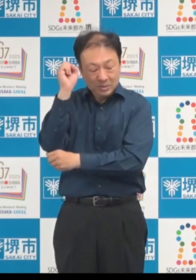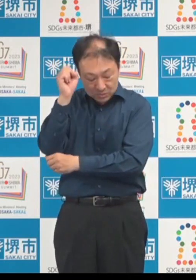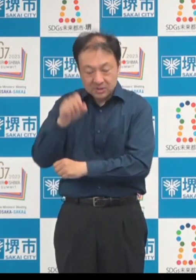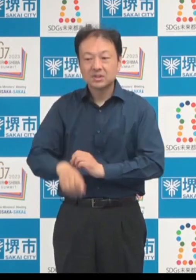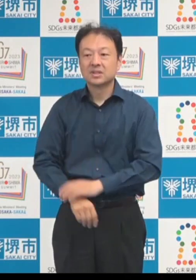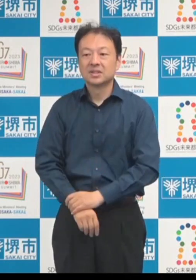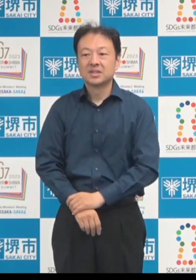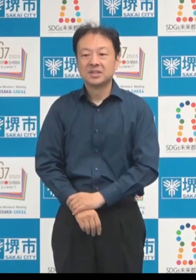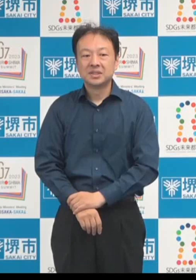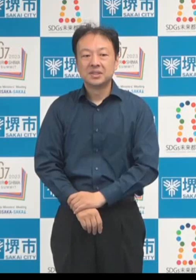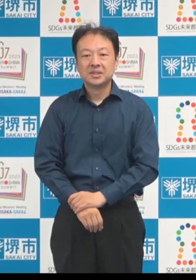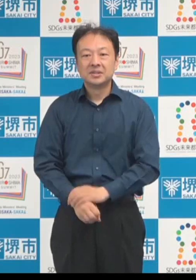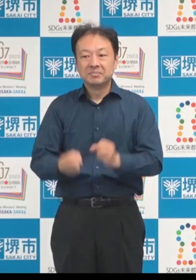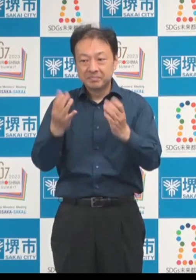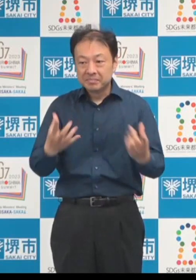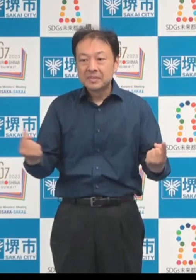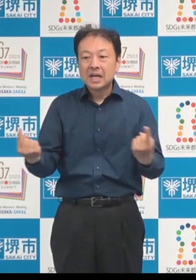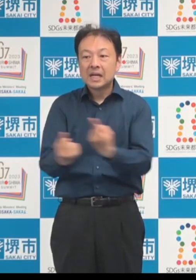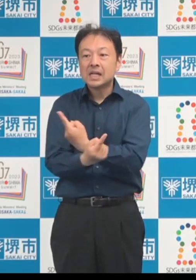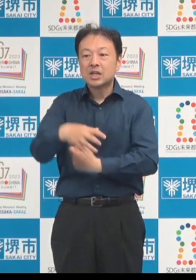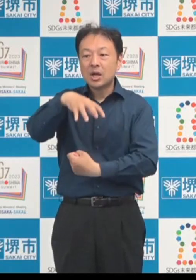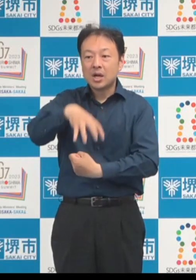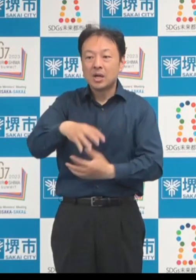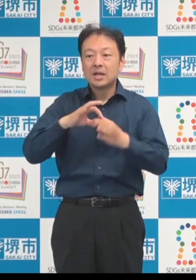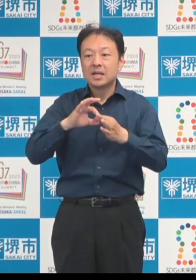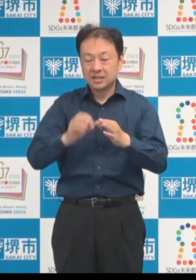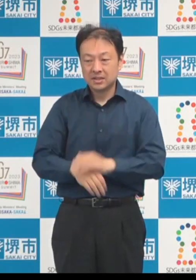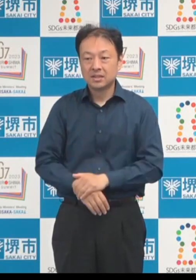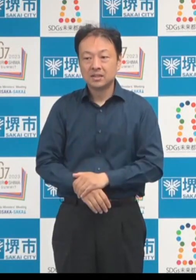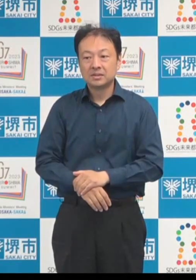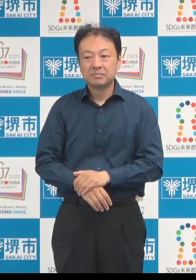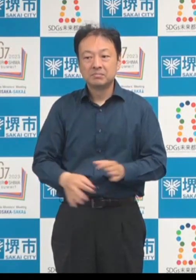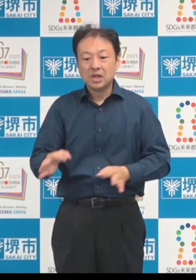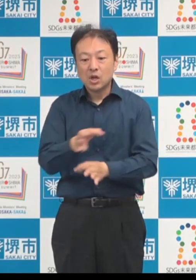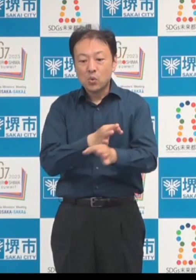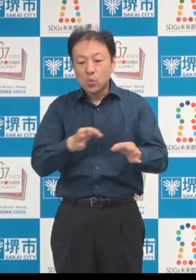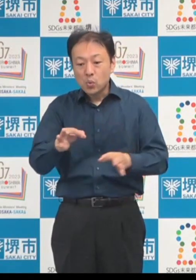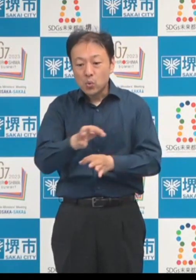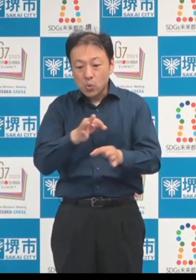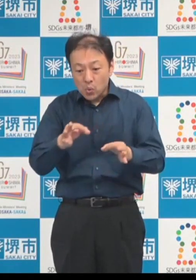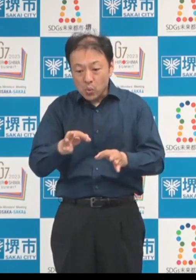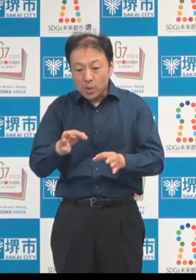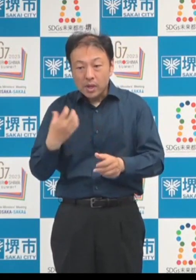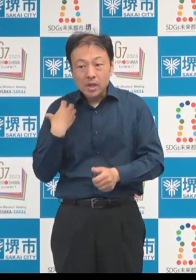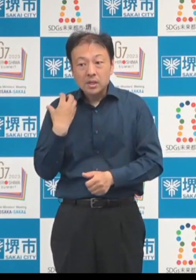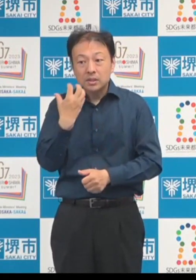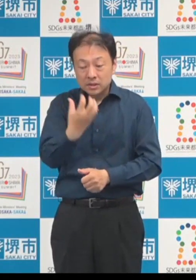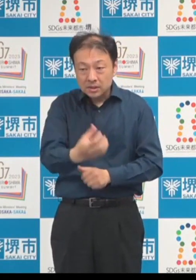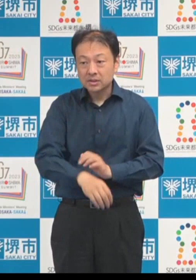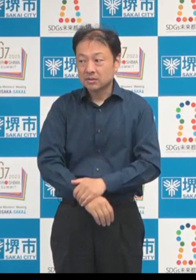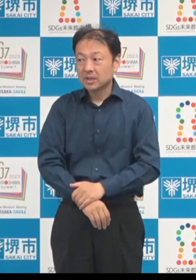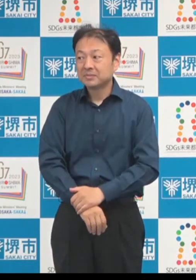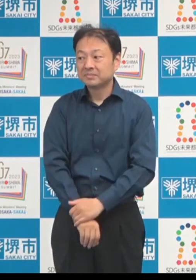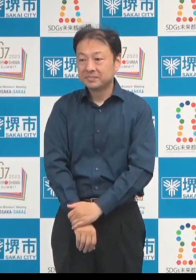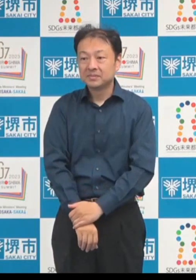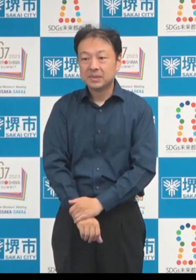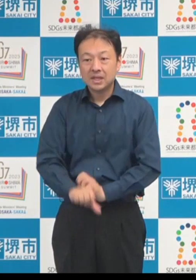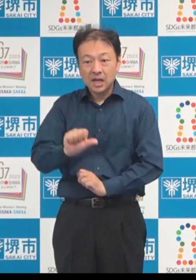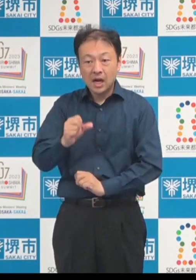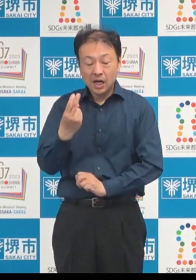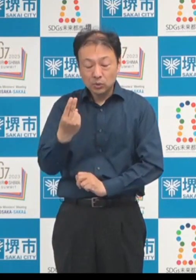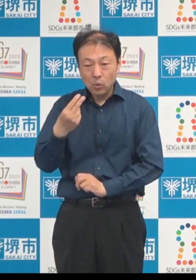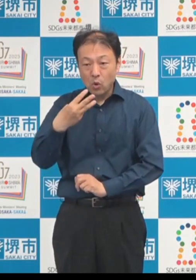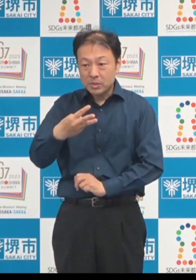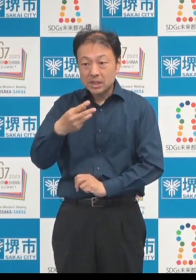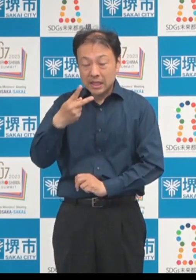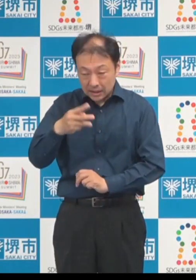イノベーション拠点について、はい、これ運営されるのはアトミカさんというところでよろしいんでしょうか。 そうですね、はい。 先